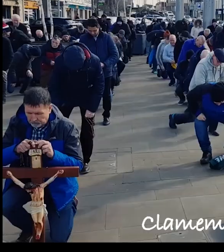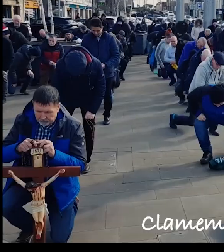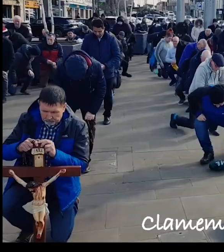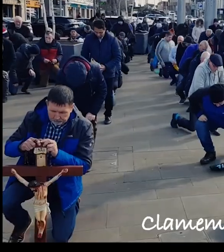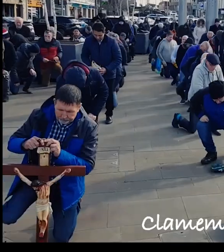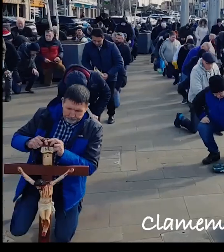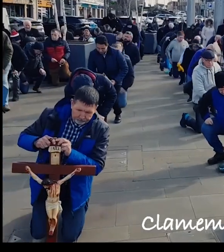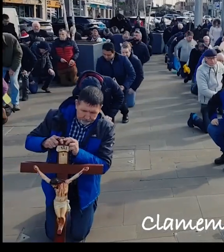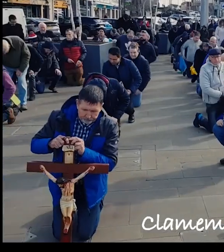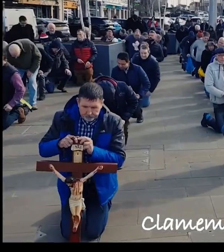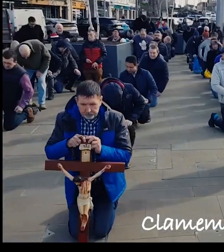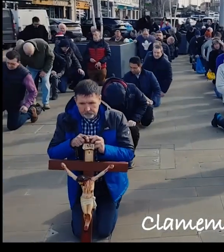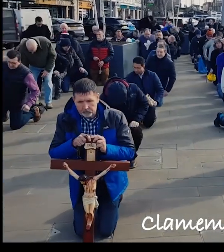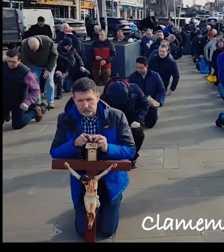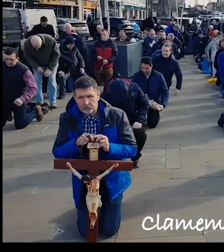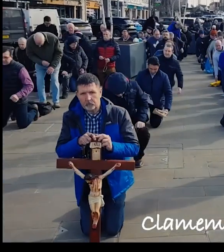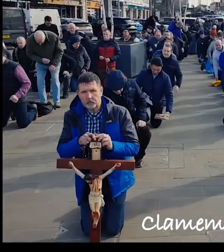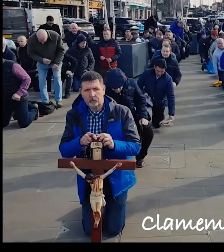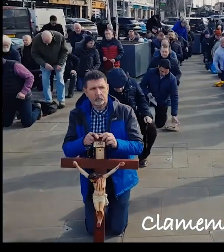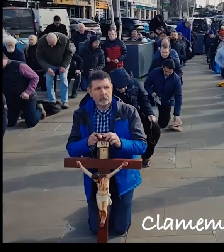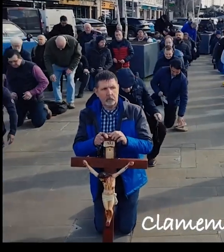eres tú